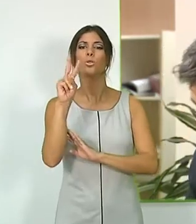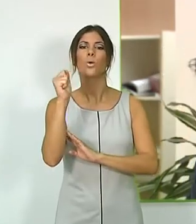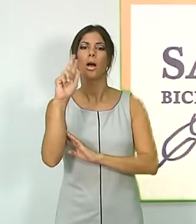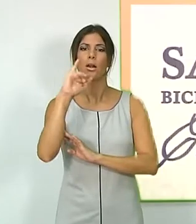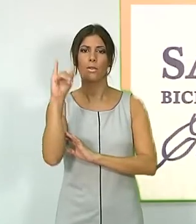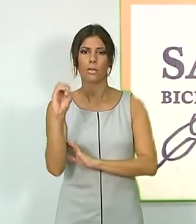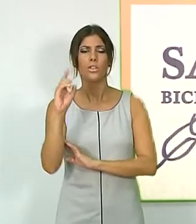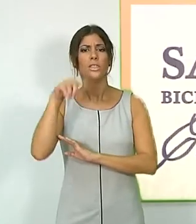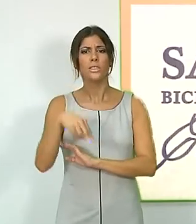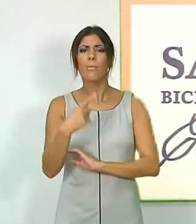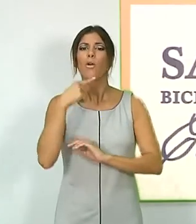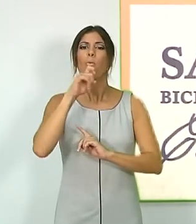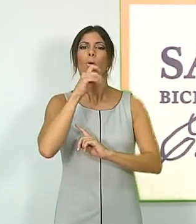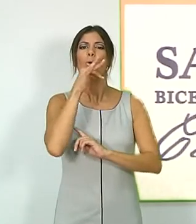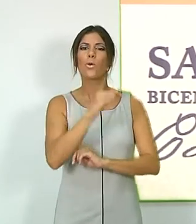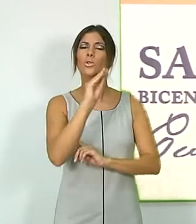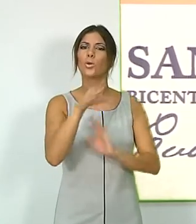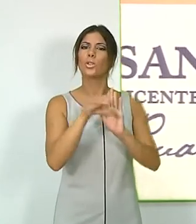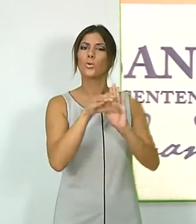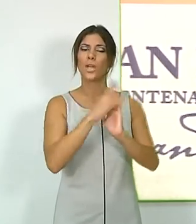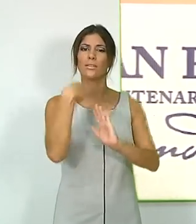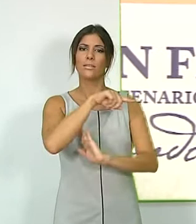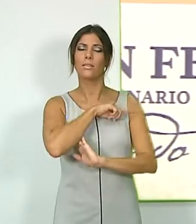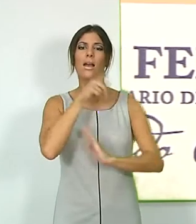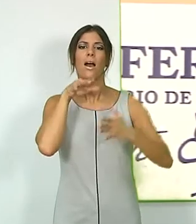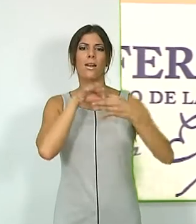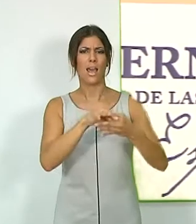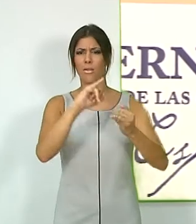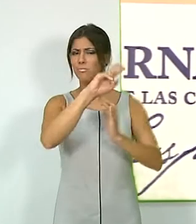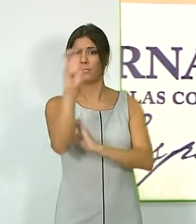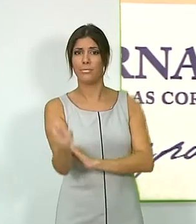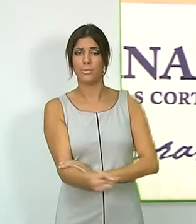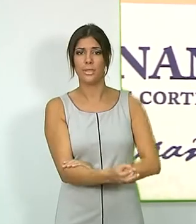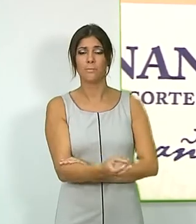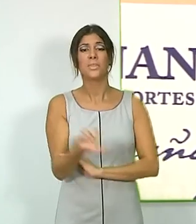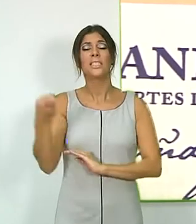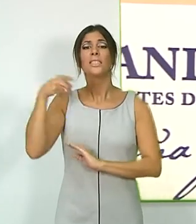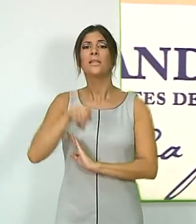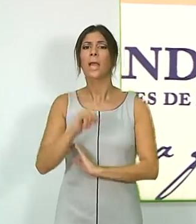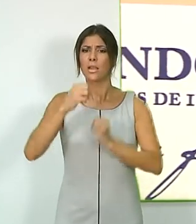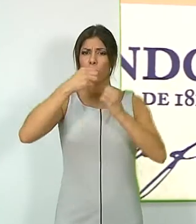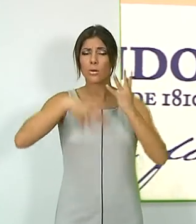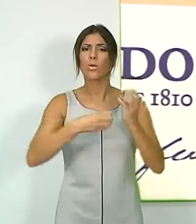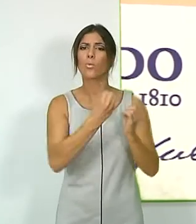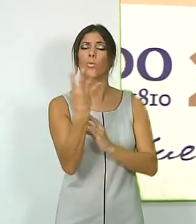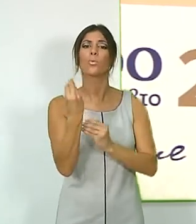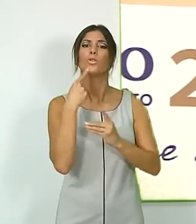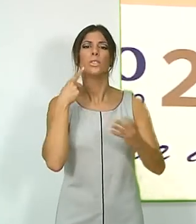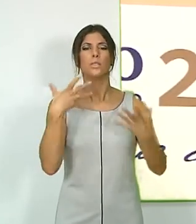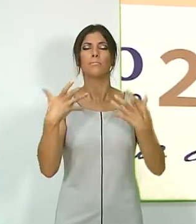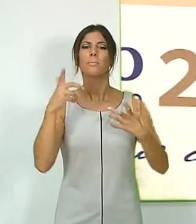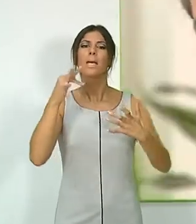Puente Suazo o la recreación de la jura a la Constitución de los ejércitos aliados, entre otras. También serán numerosos